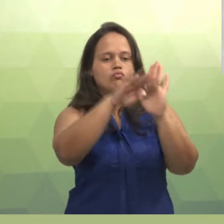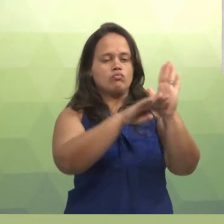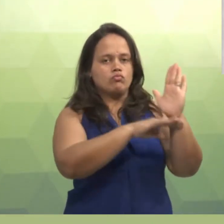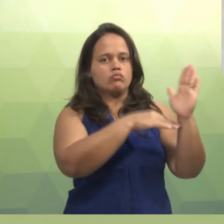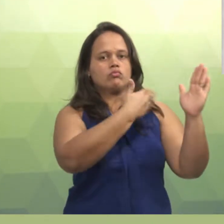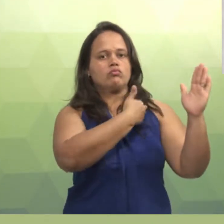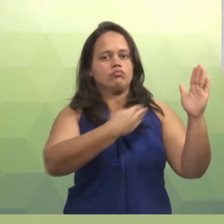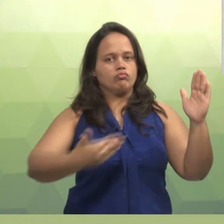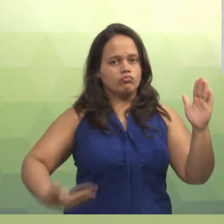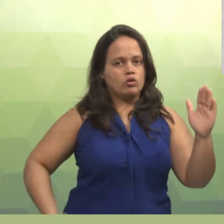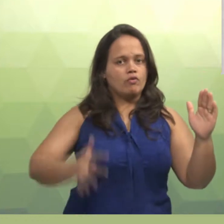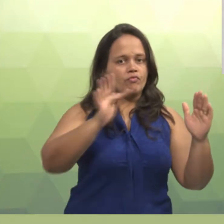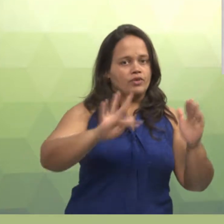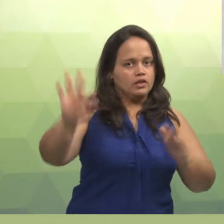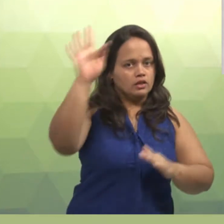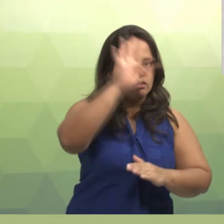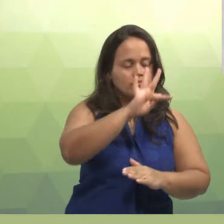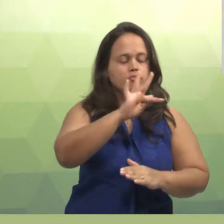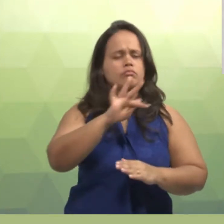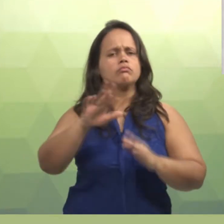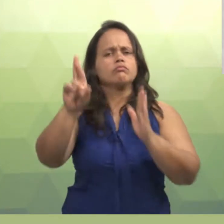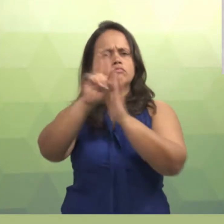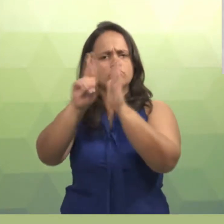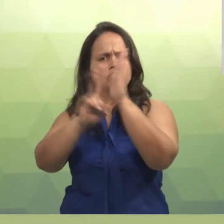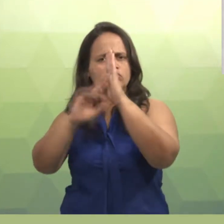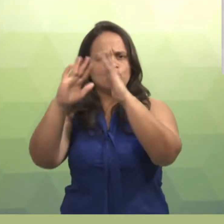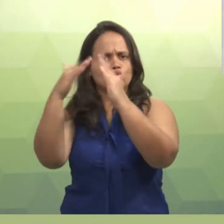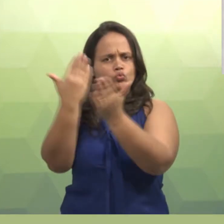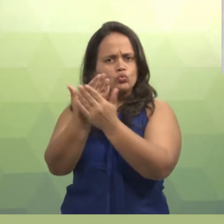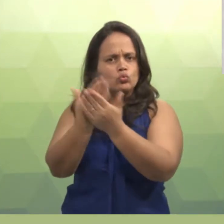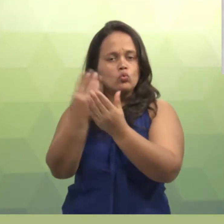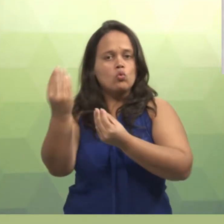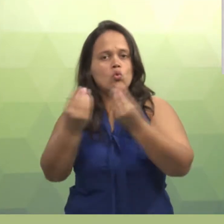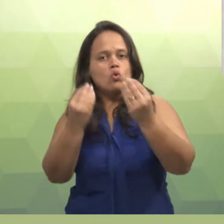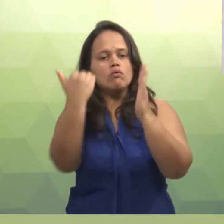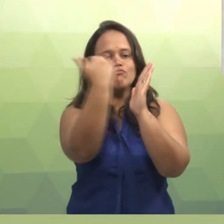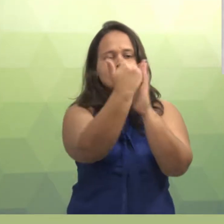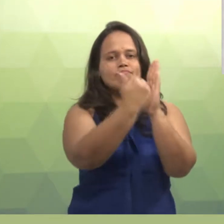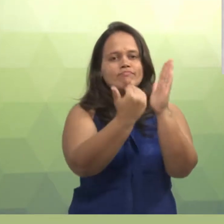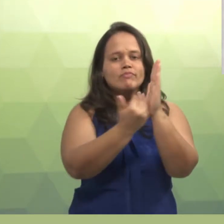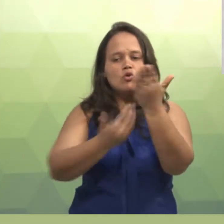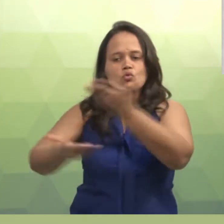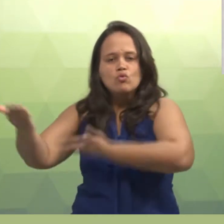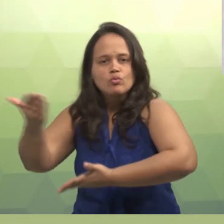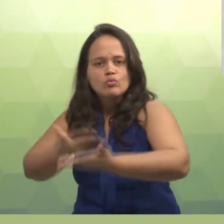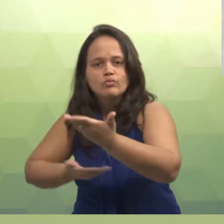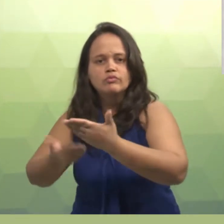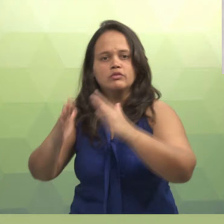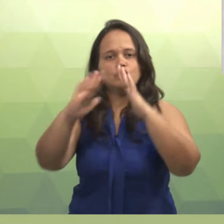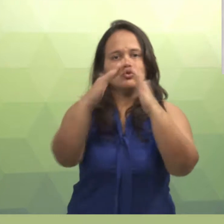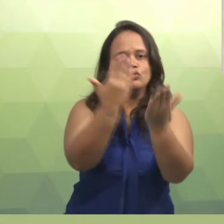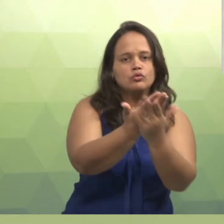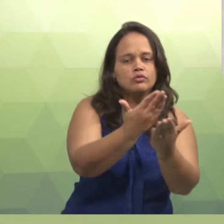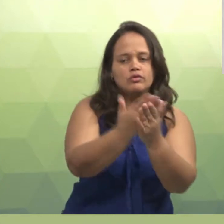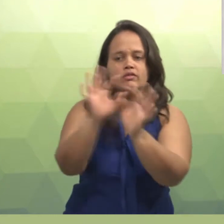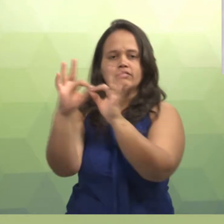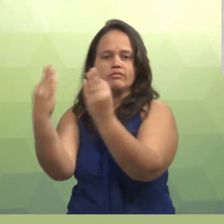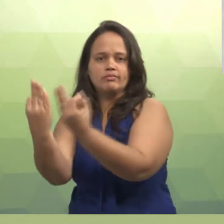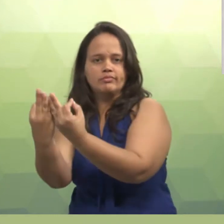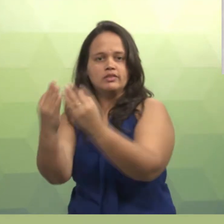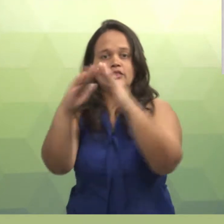O regimento escolar regula as normas de convivência entre a escola e a família, entre a escola